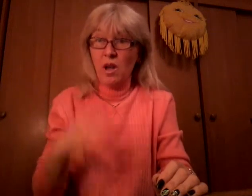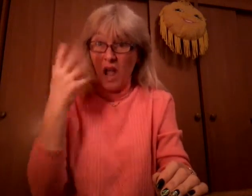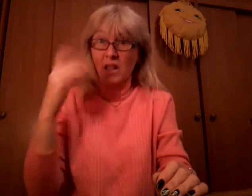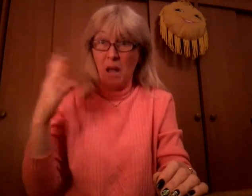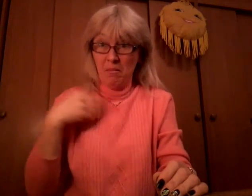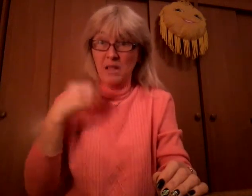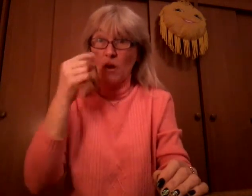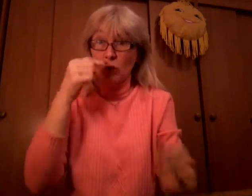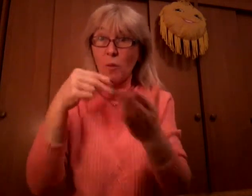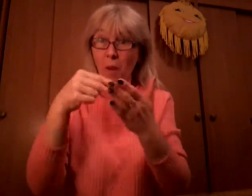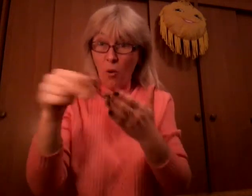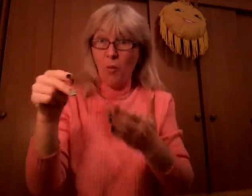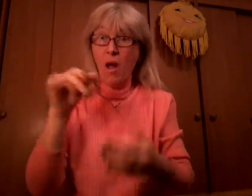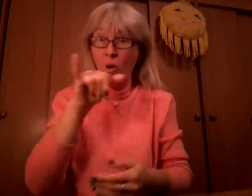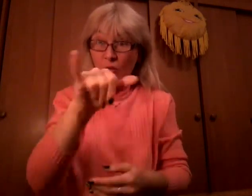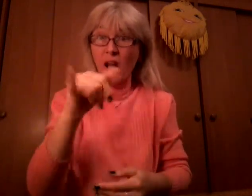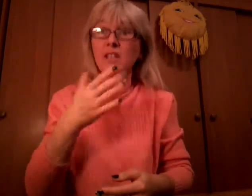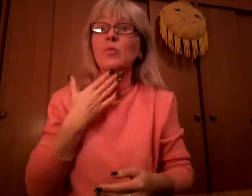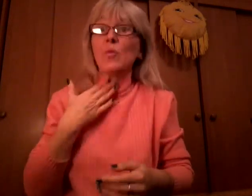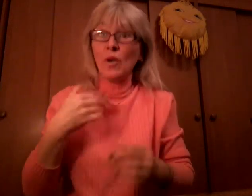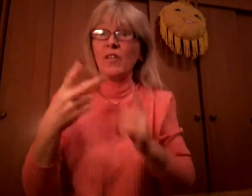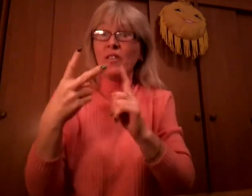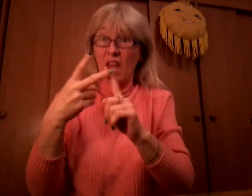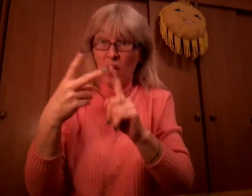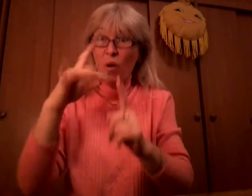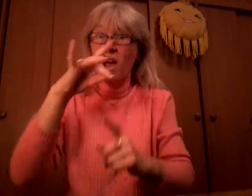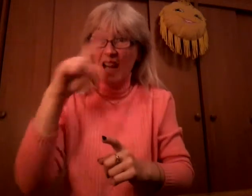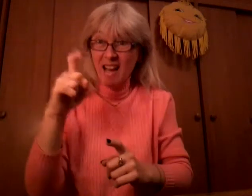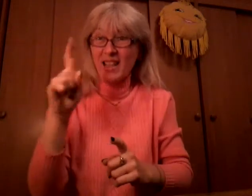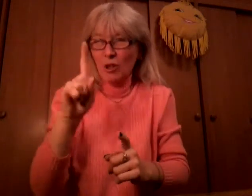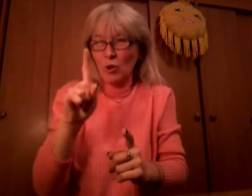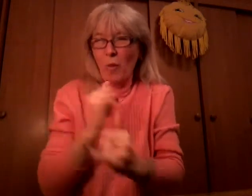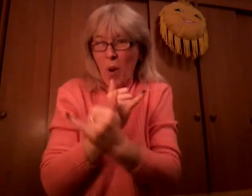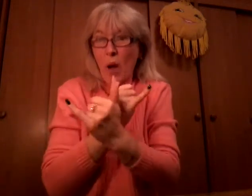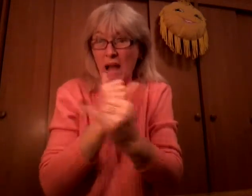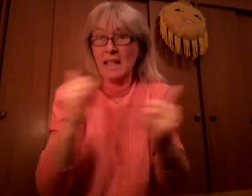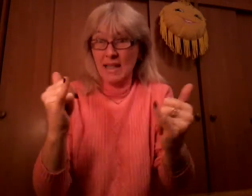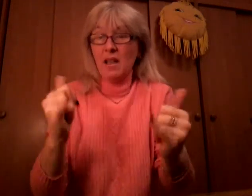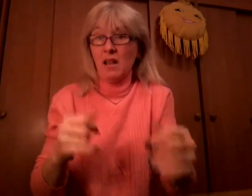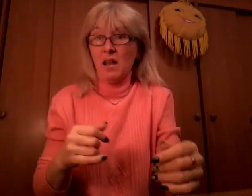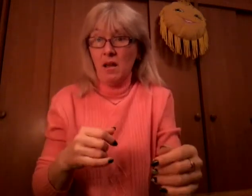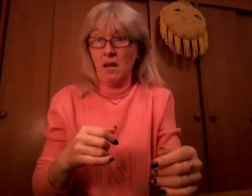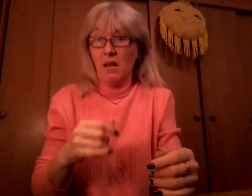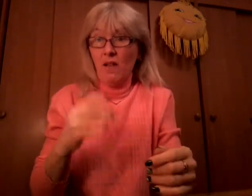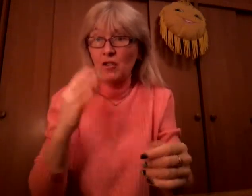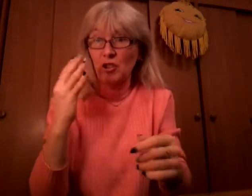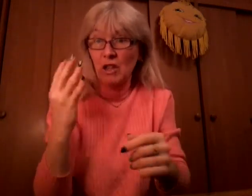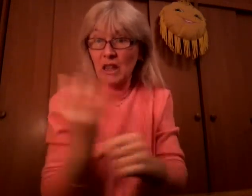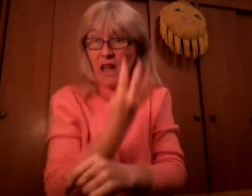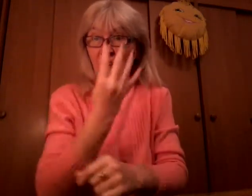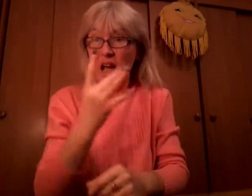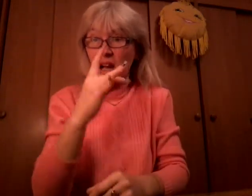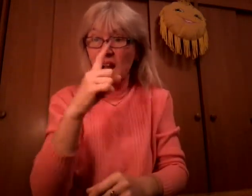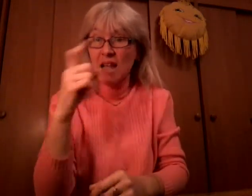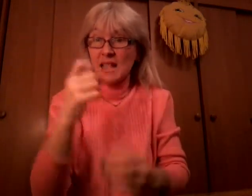когда мы с Ксеномой покупали у вас второй раз, чтобы угостить в четыре раза